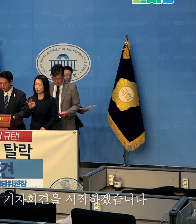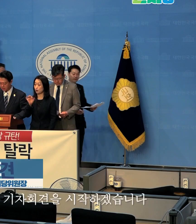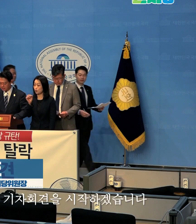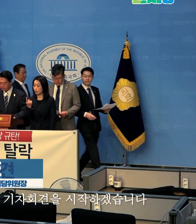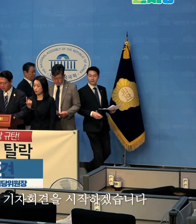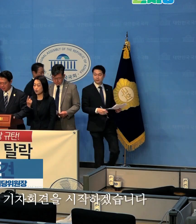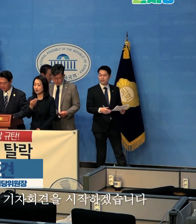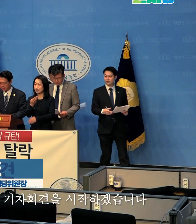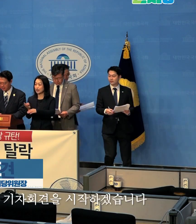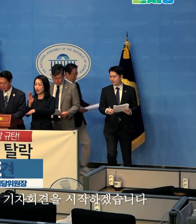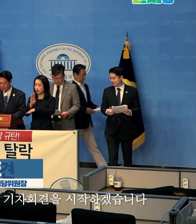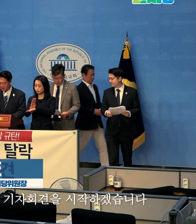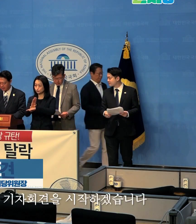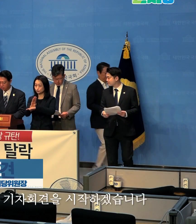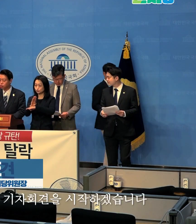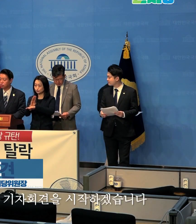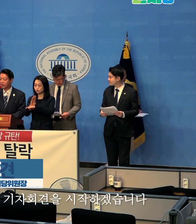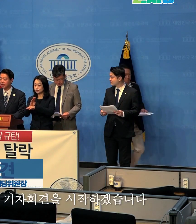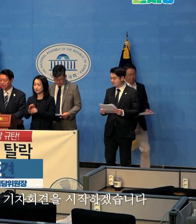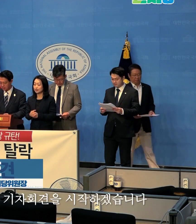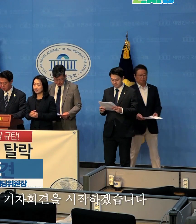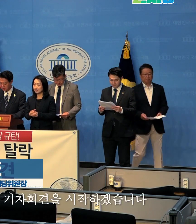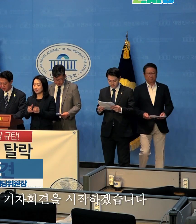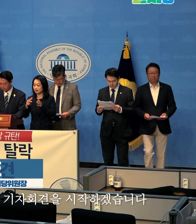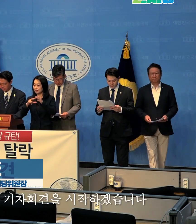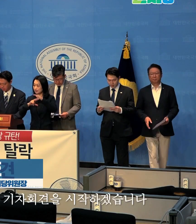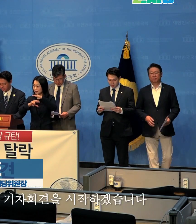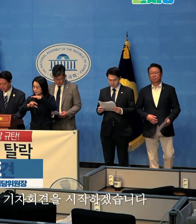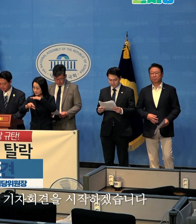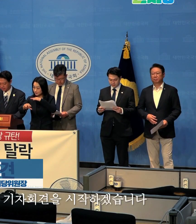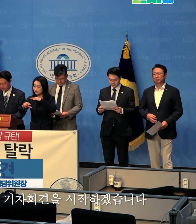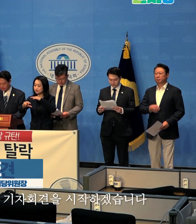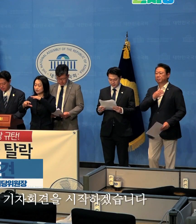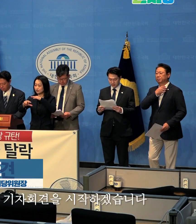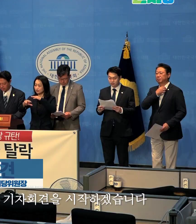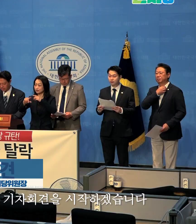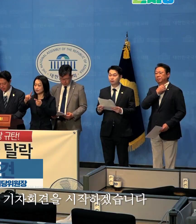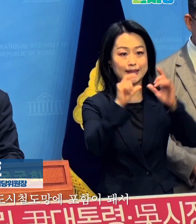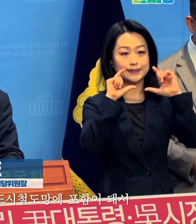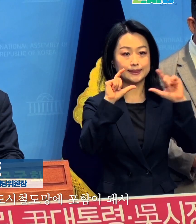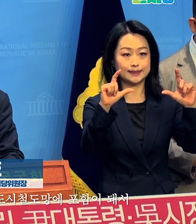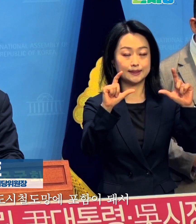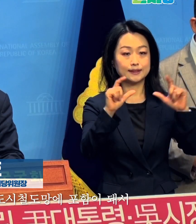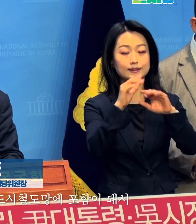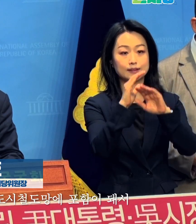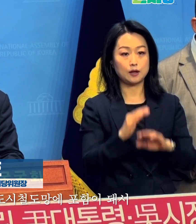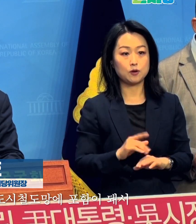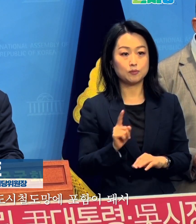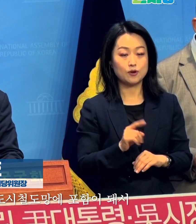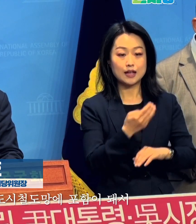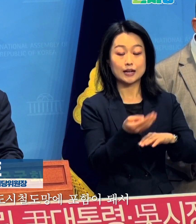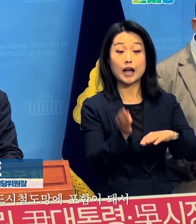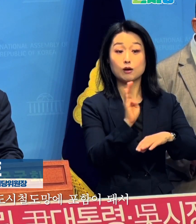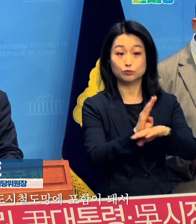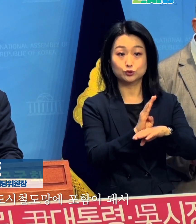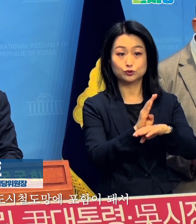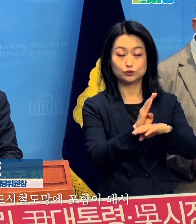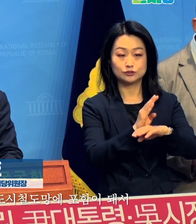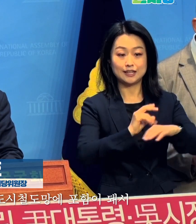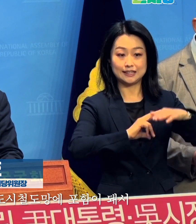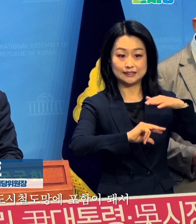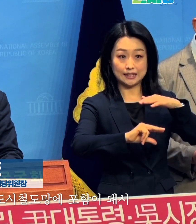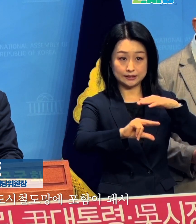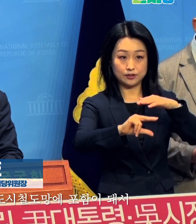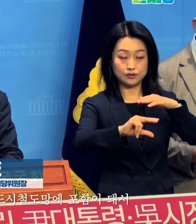지금부터 강국 횡단선 1타 탈락 2탄 기자회견을 시작하겠습니다. 강국 횡단선이 2019년도